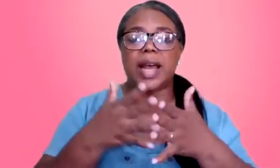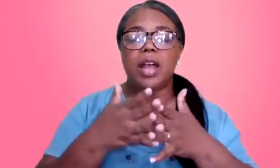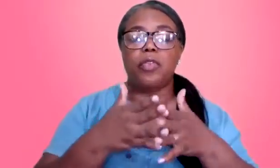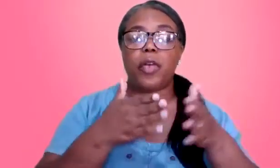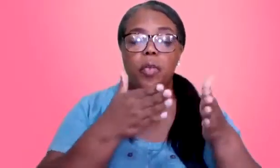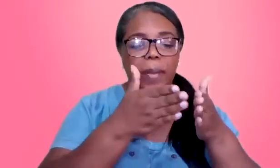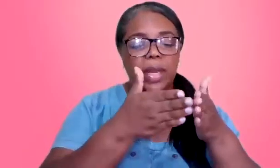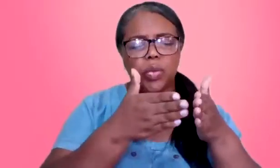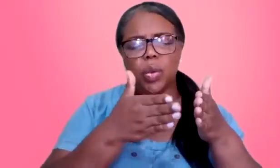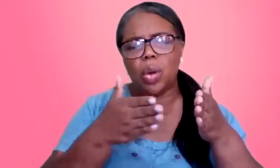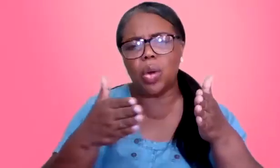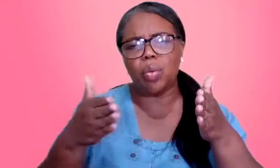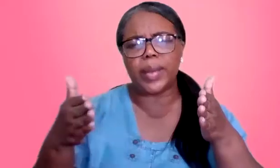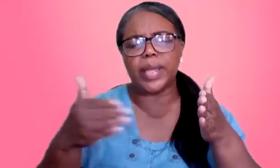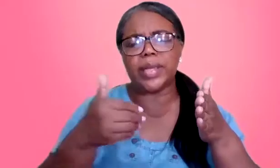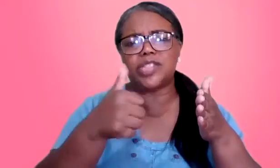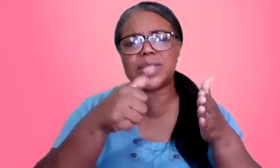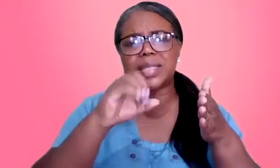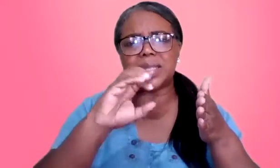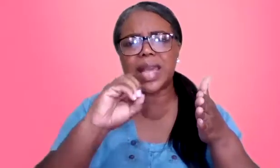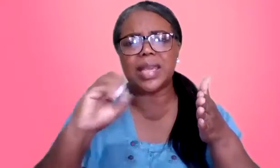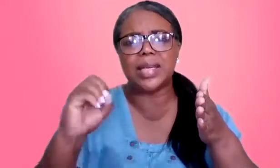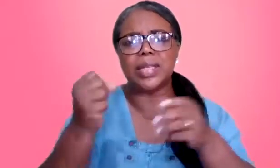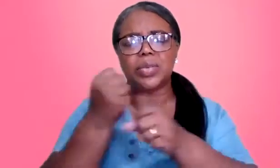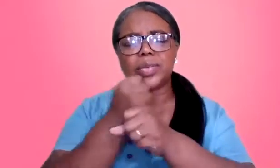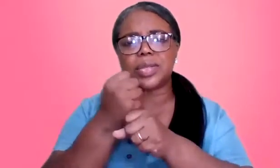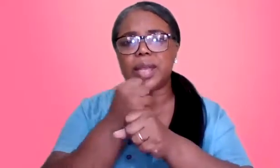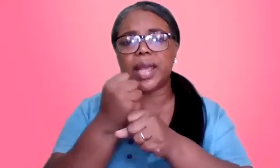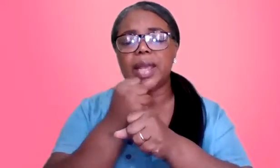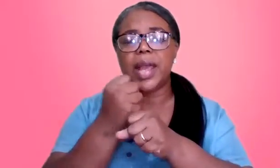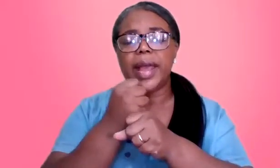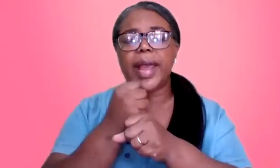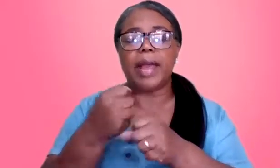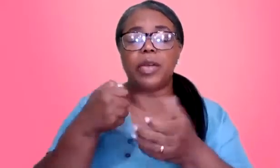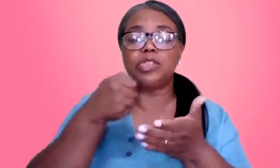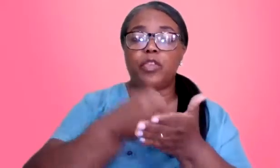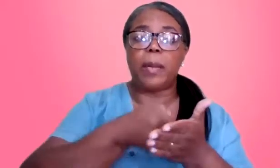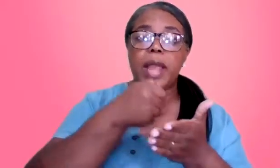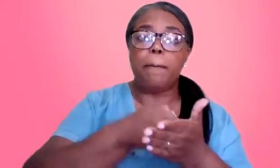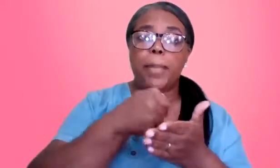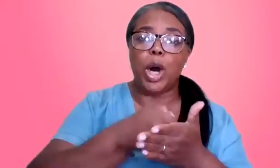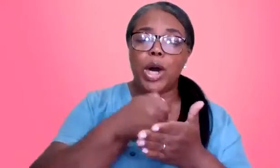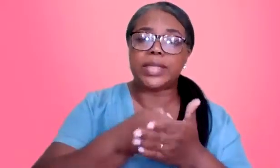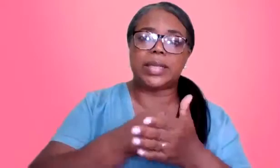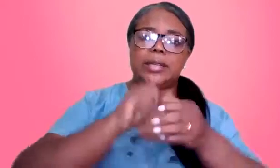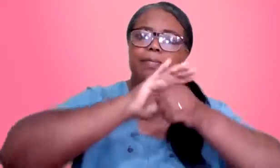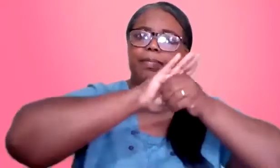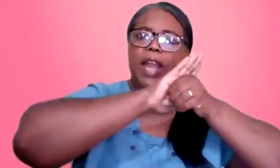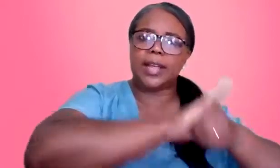sinalizar. Foi um período longo aí, né, de 100 anos, né, de forma imposta,